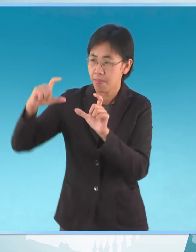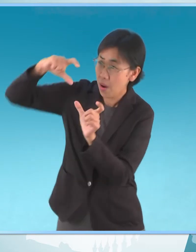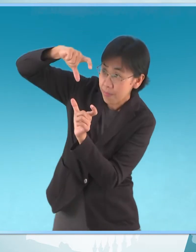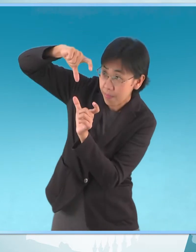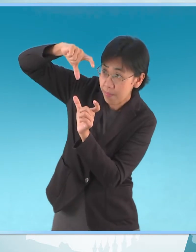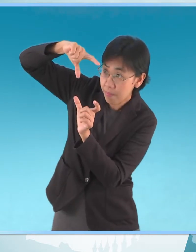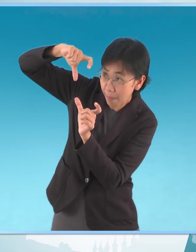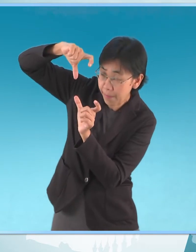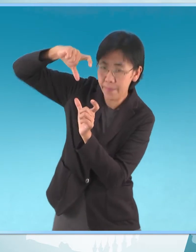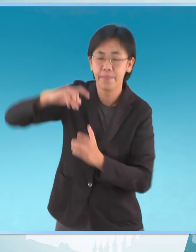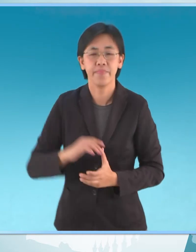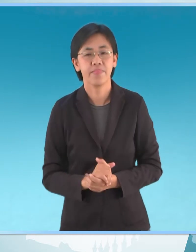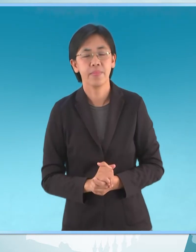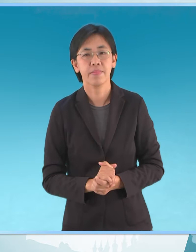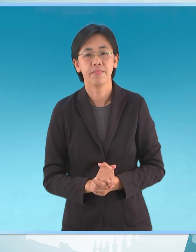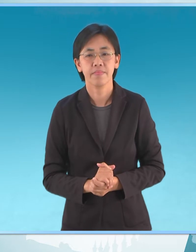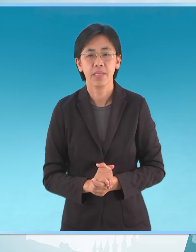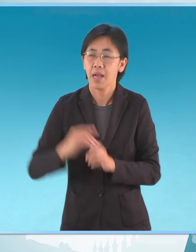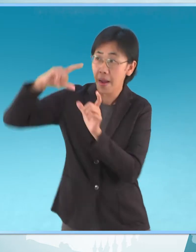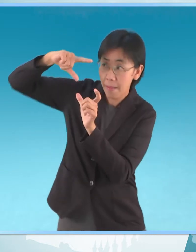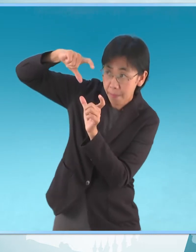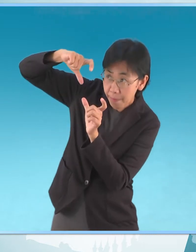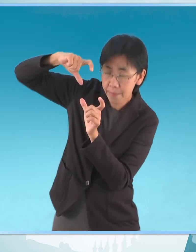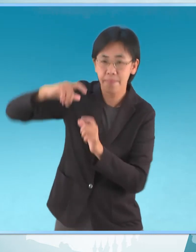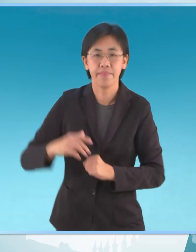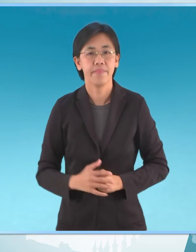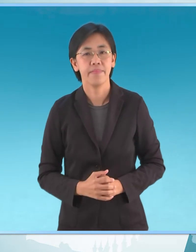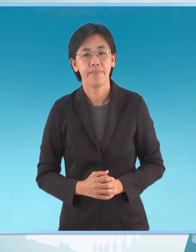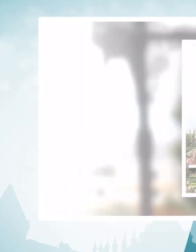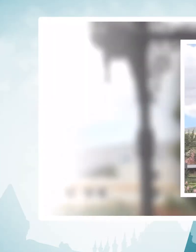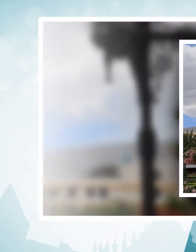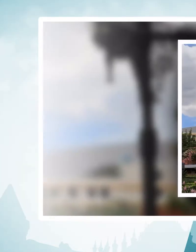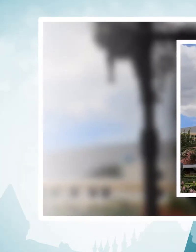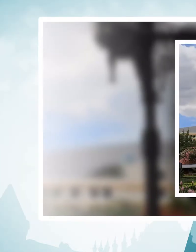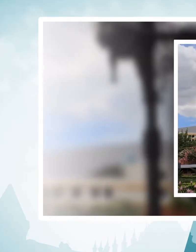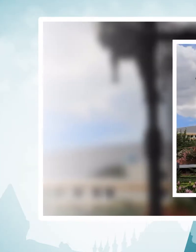แล้วพอคอมโพสได้ผมลองโฟกัสเสร็จแล้วก็ถ่าย